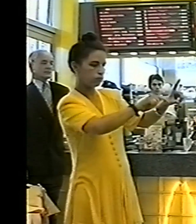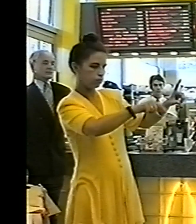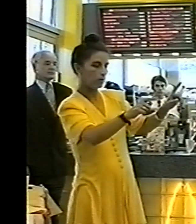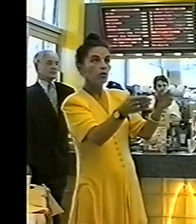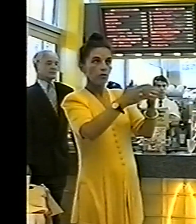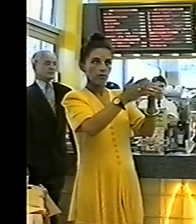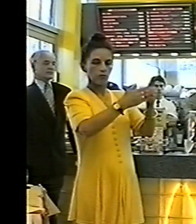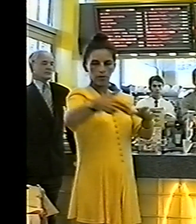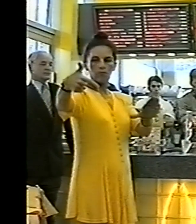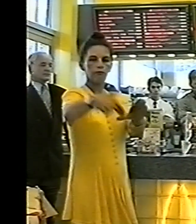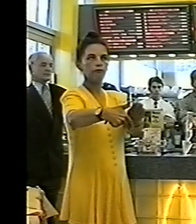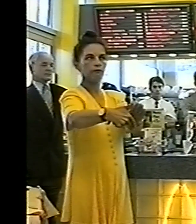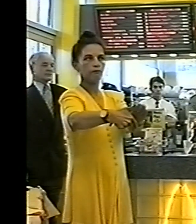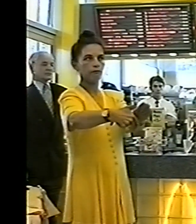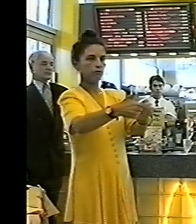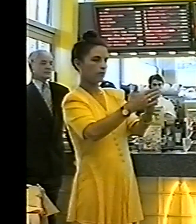essence.